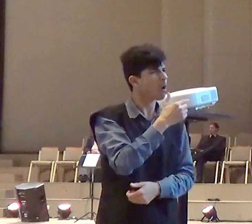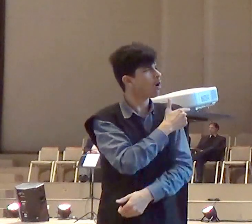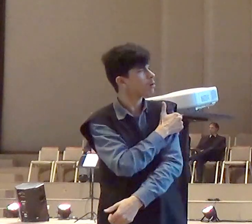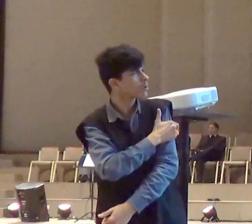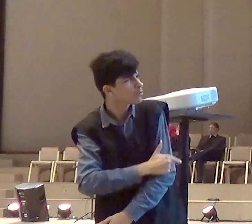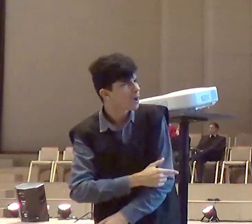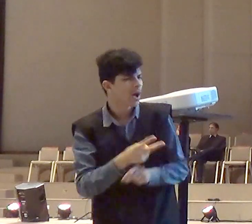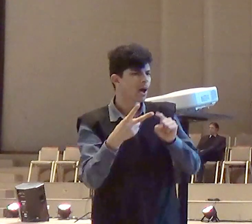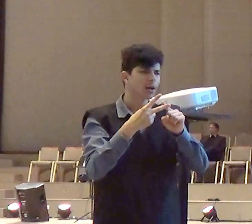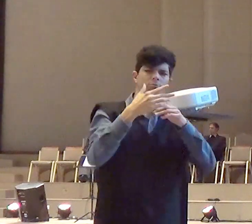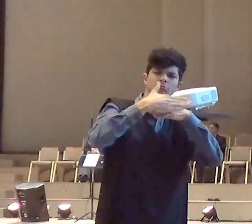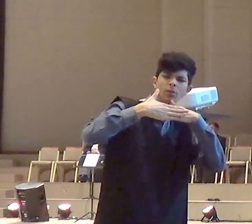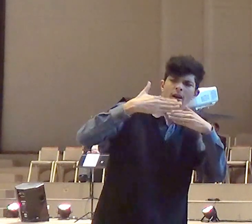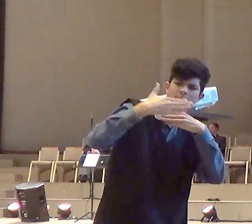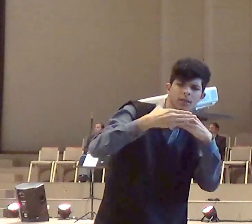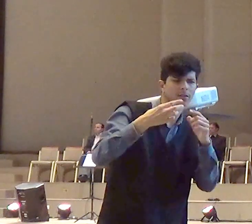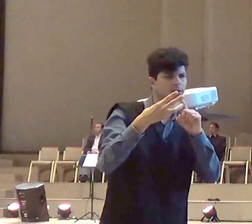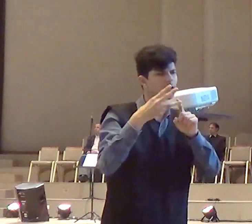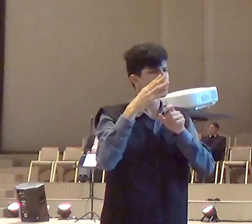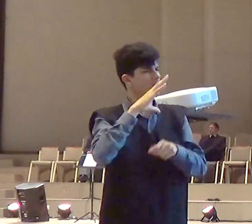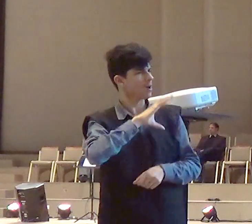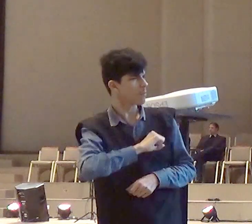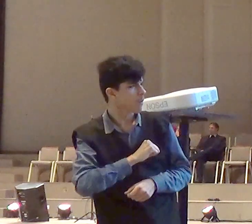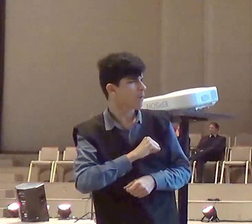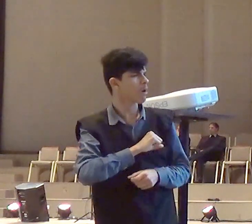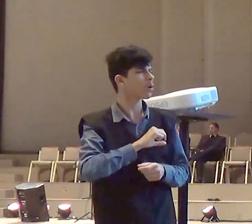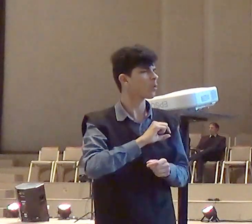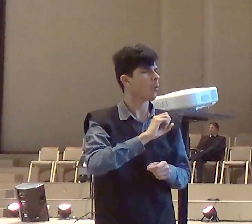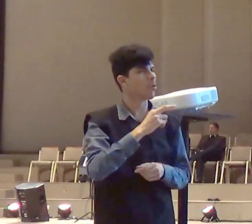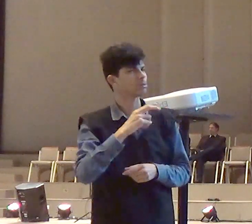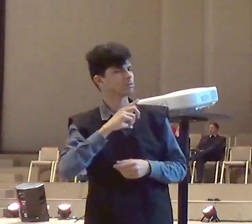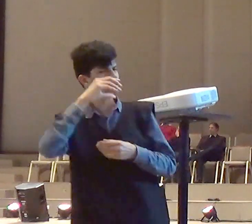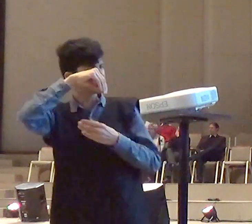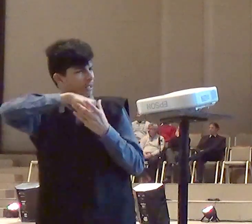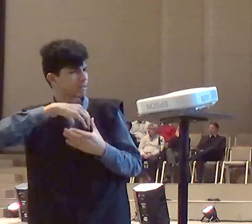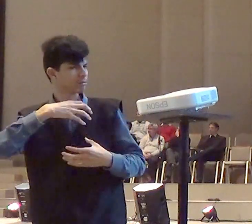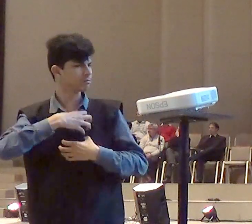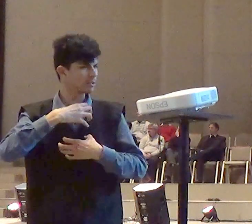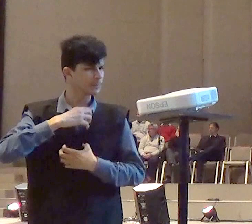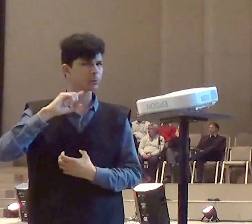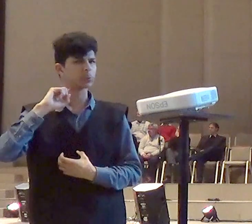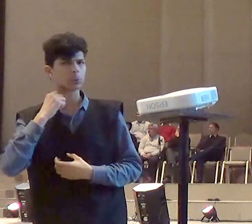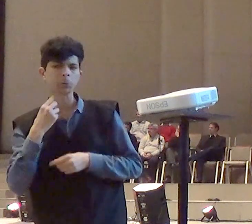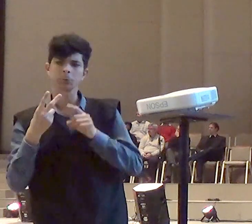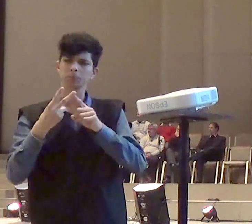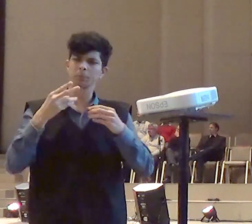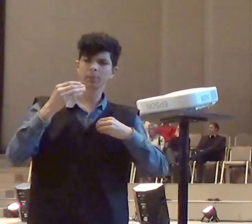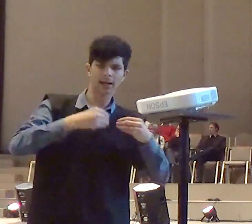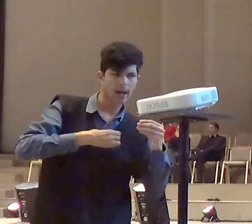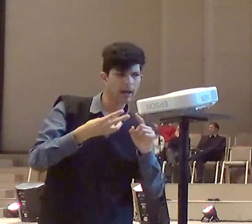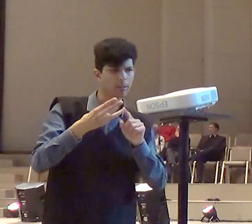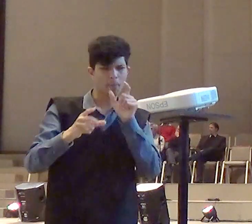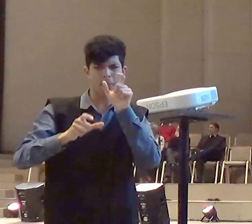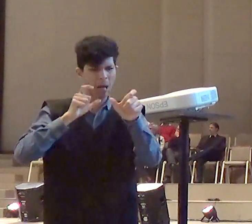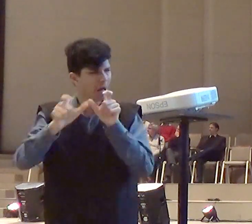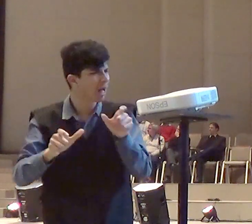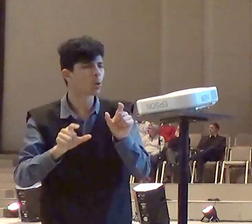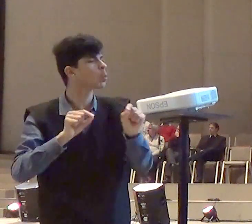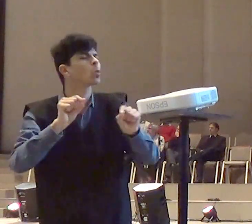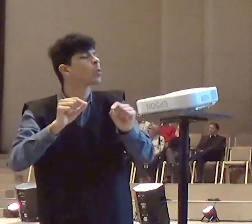é dura ele diz assim ninhada de cobras venenosas e ele tá falando comigo para você